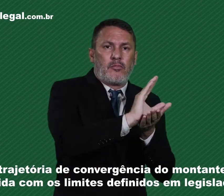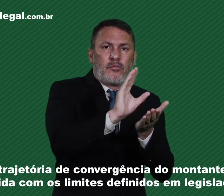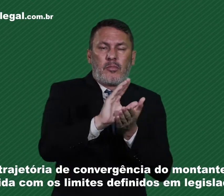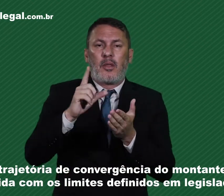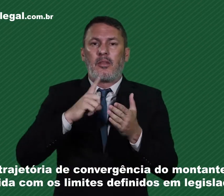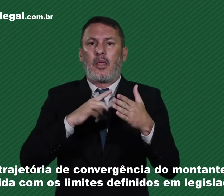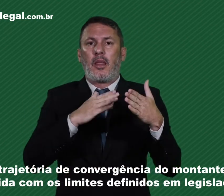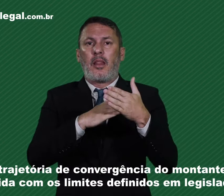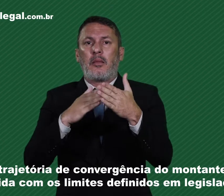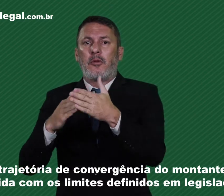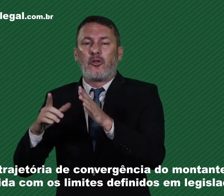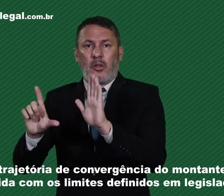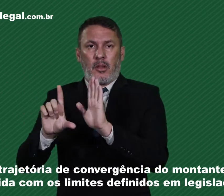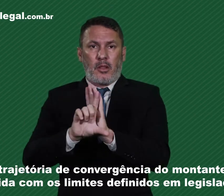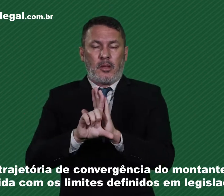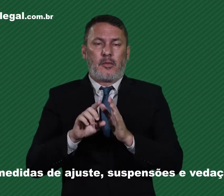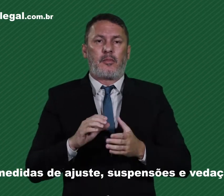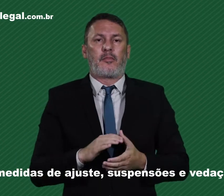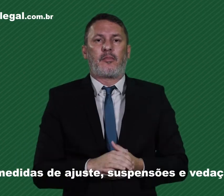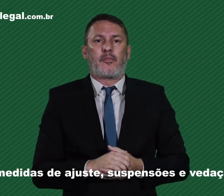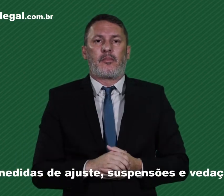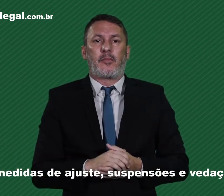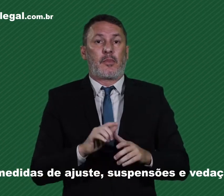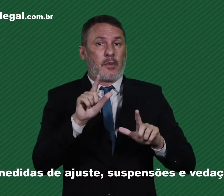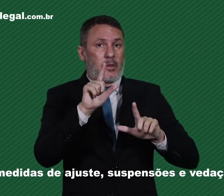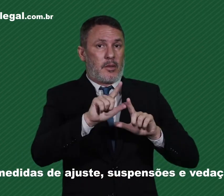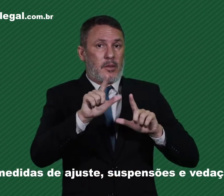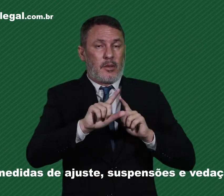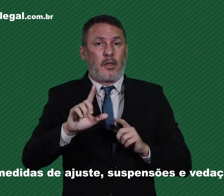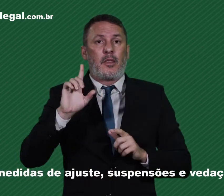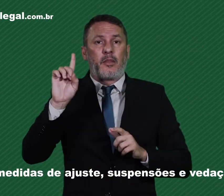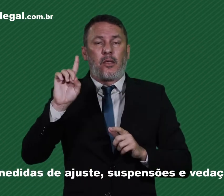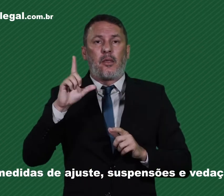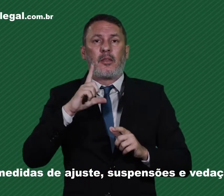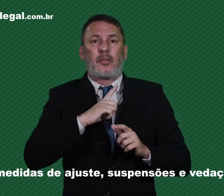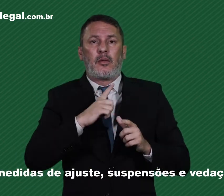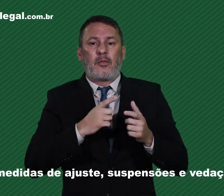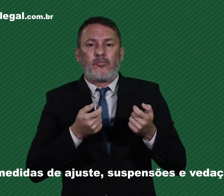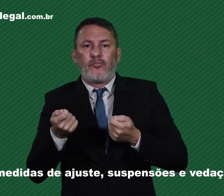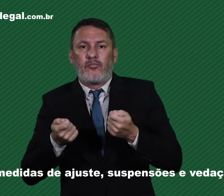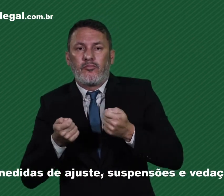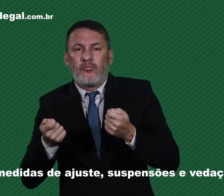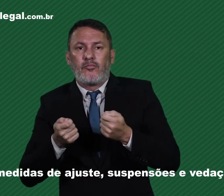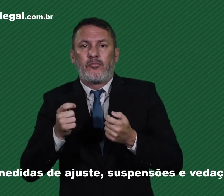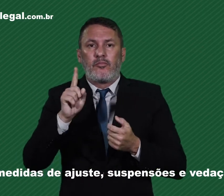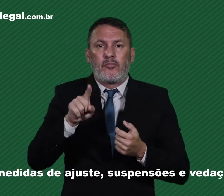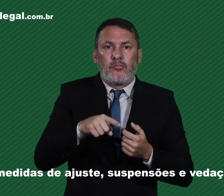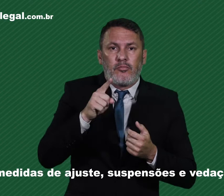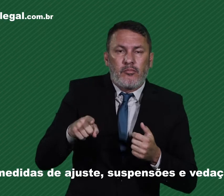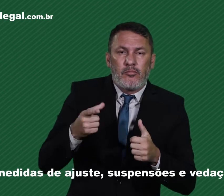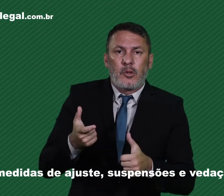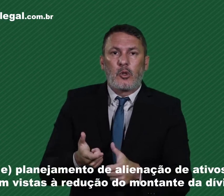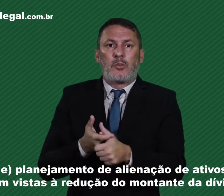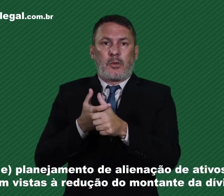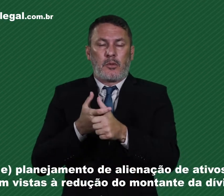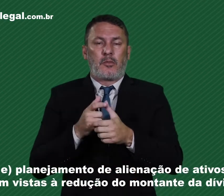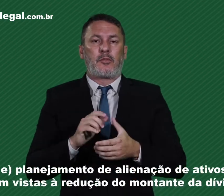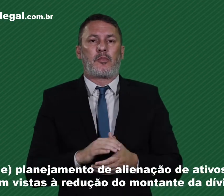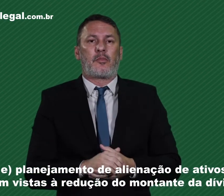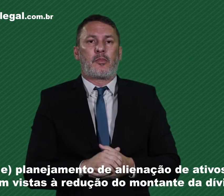definidos em legislação alínea de medidas de ajuste e Suspensões Oi Aline a